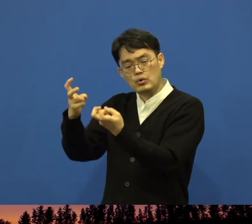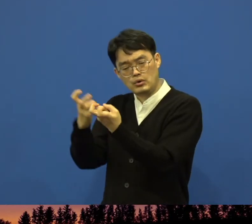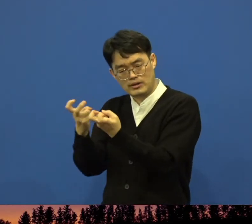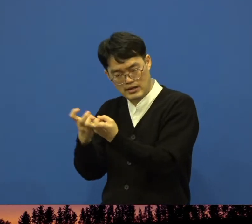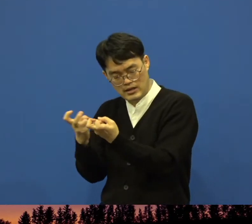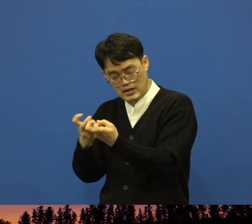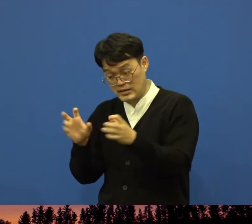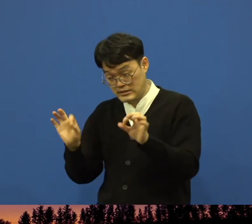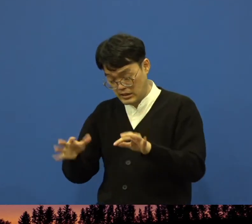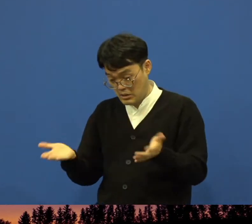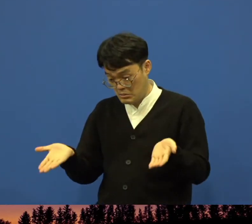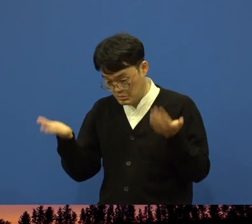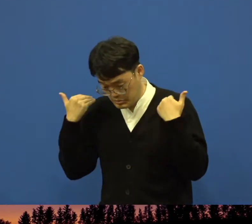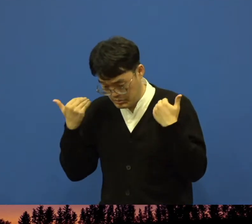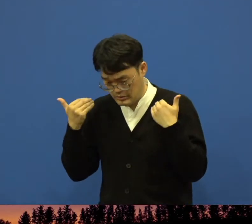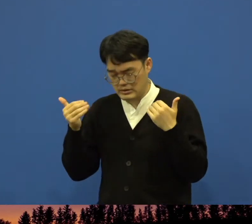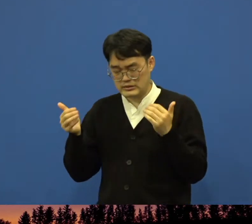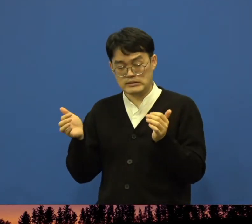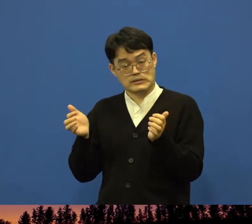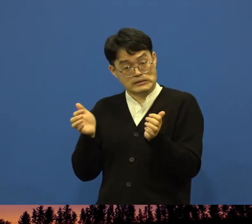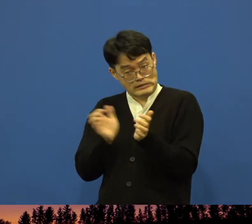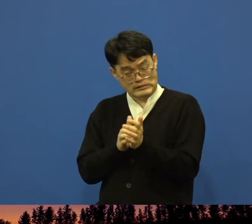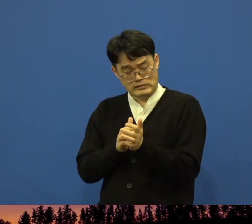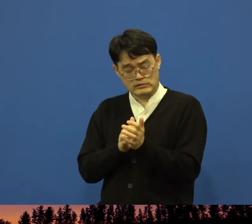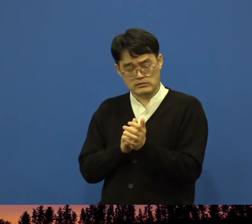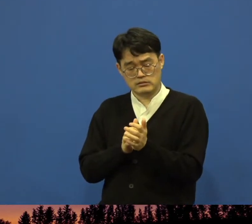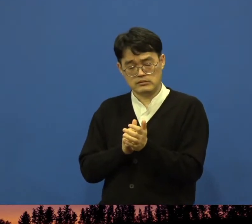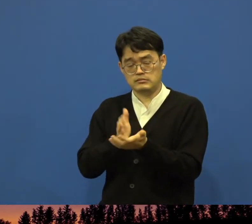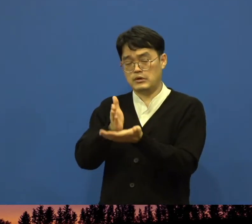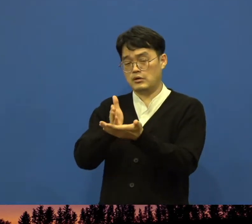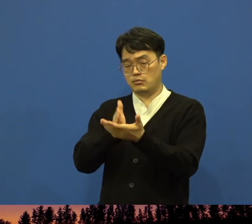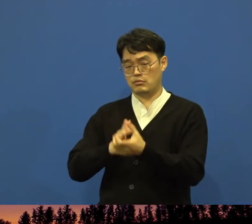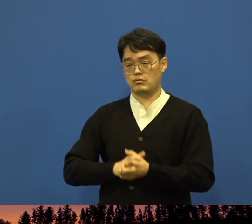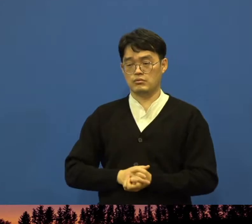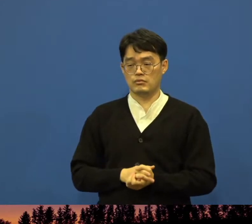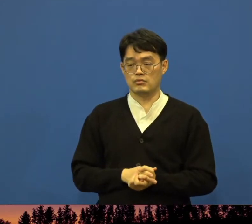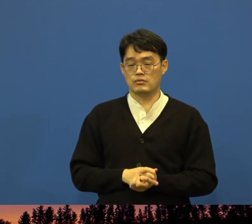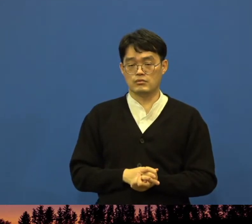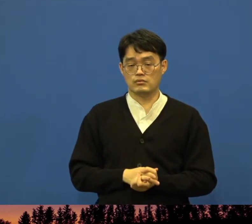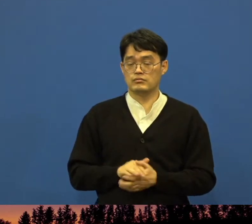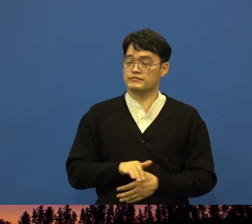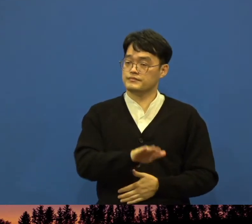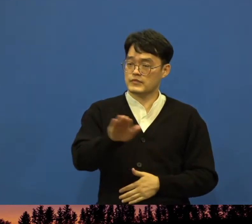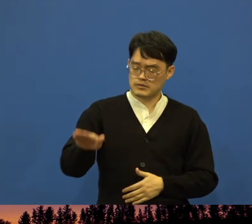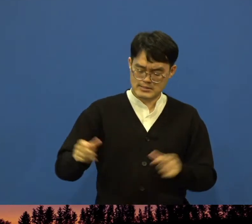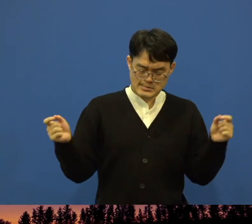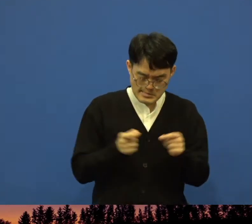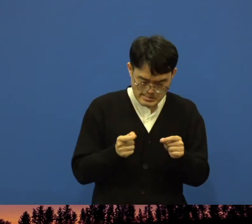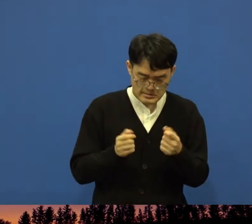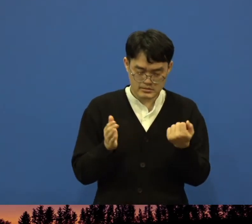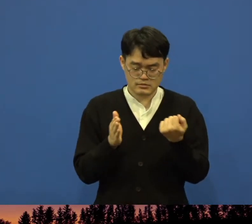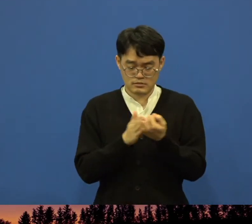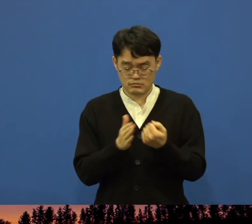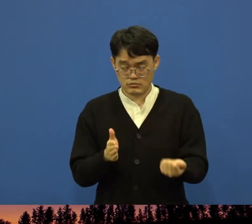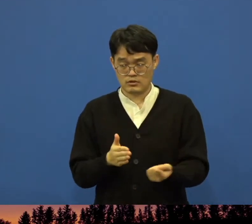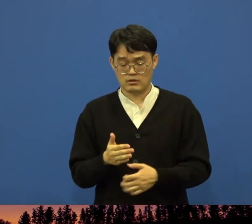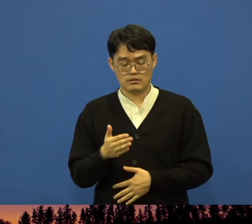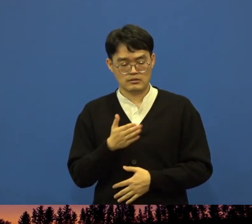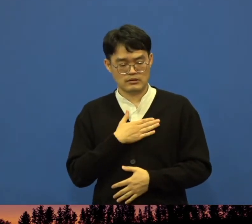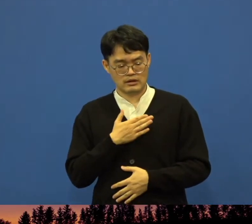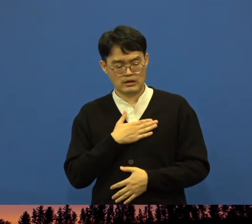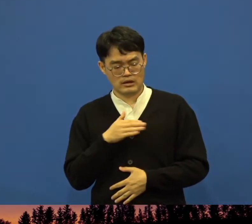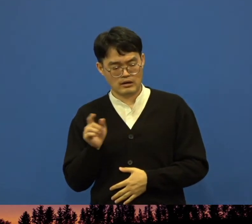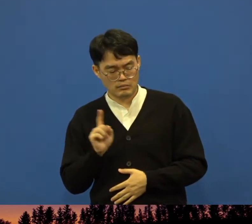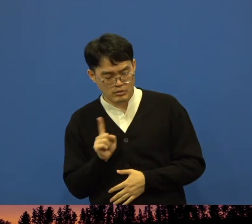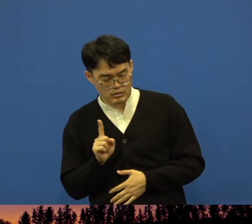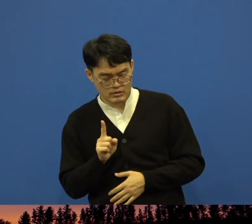지나가 버리는 것을 내 인생에 투자할 것인가? 예. 여러분, 짧기 때문에 하려고 하지 않아도 될 일을 우리는